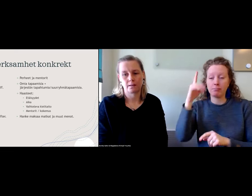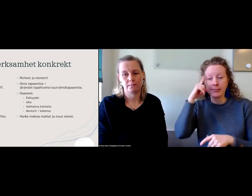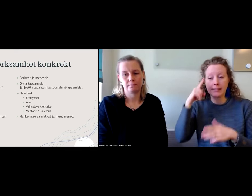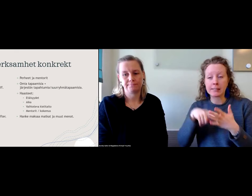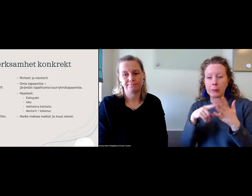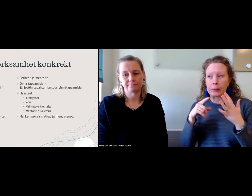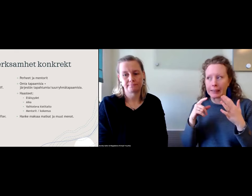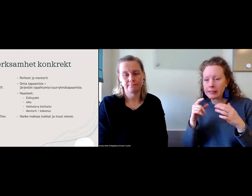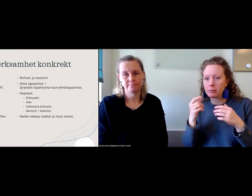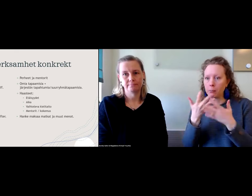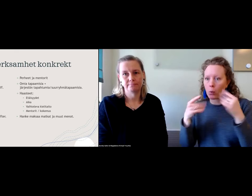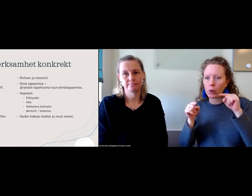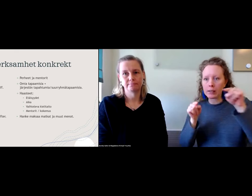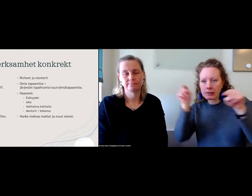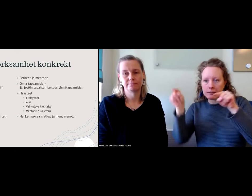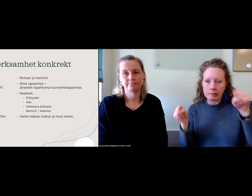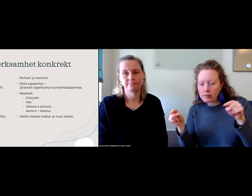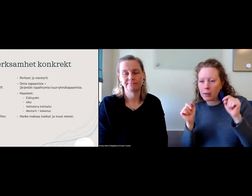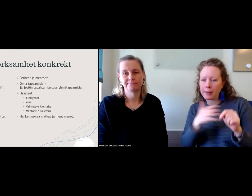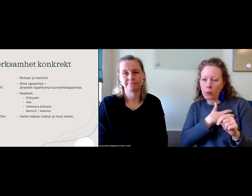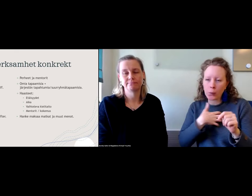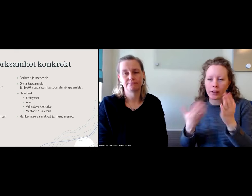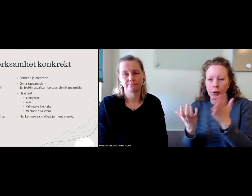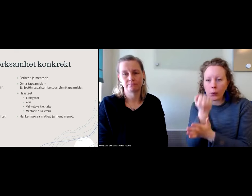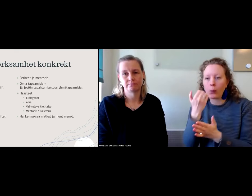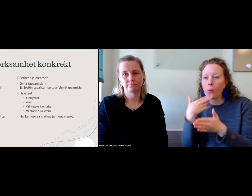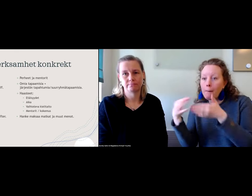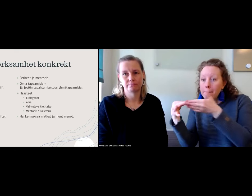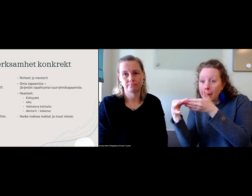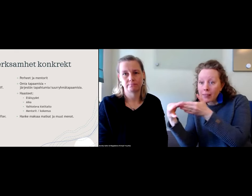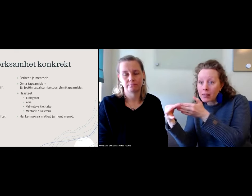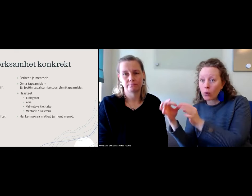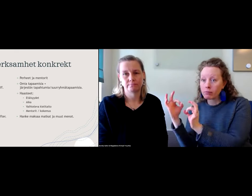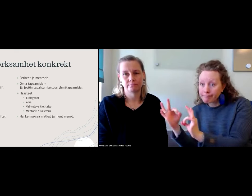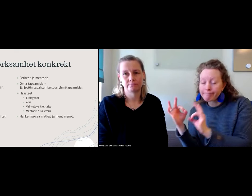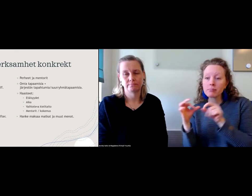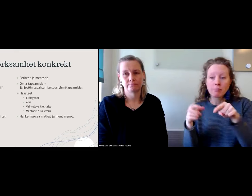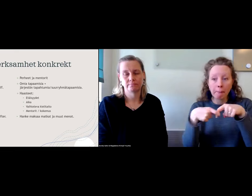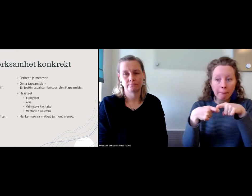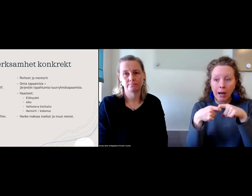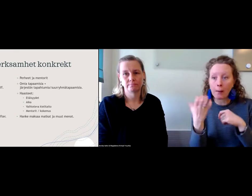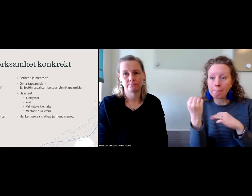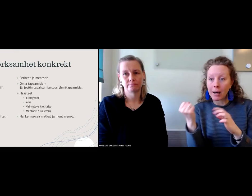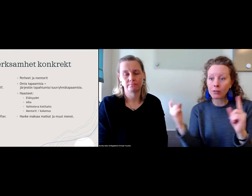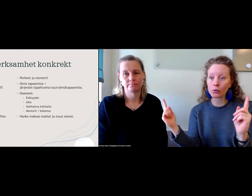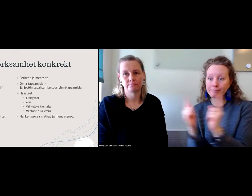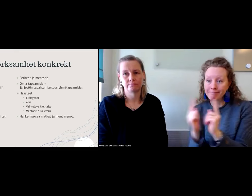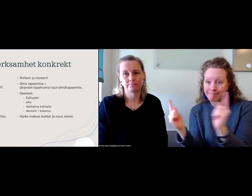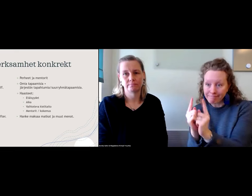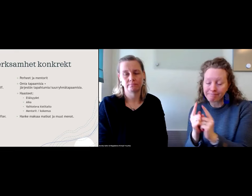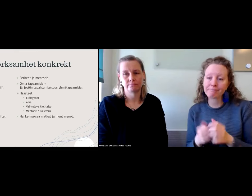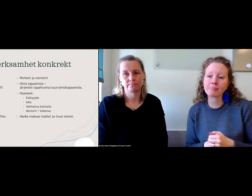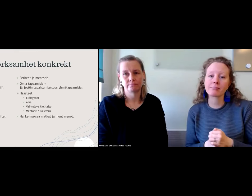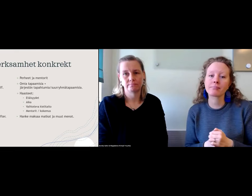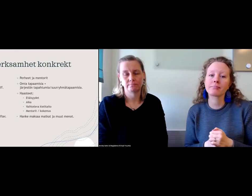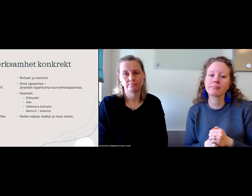Monet perheet asuvat tuolla ruotsinkielisellä Pohjanmaalla. Ja sielläkin etäisyyksien päässä toisistaan. Eli miten